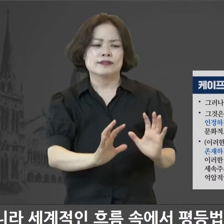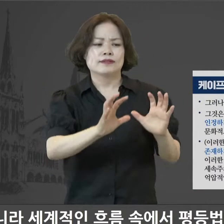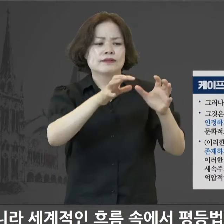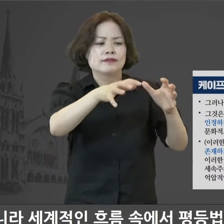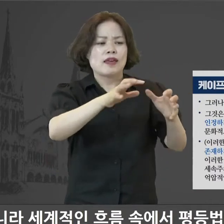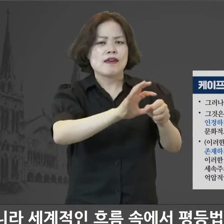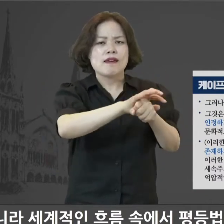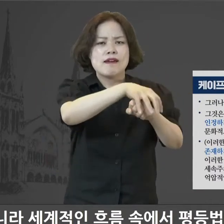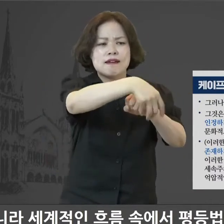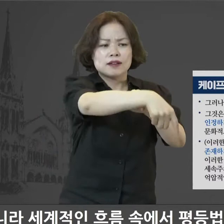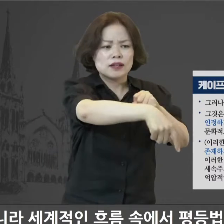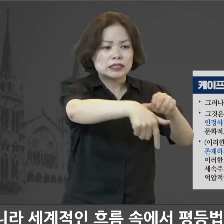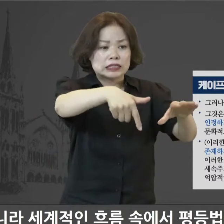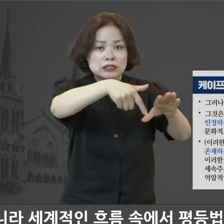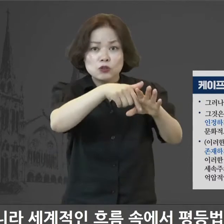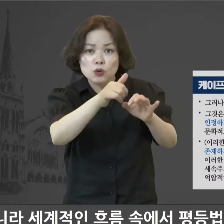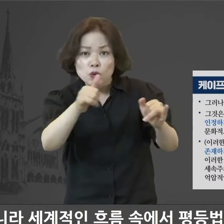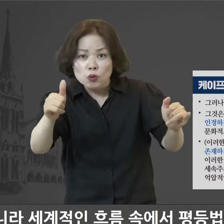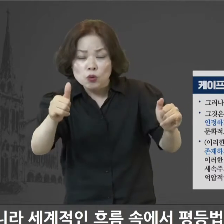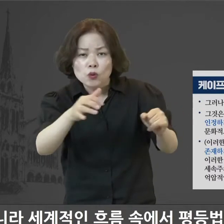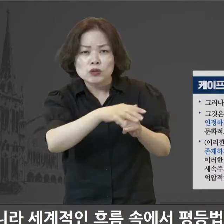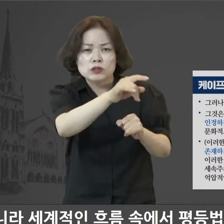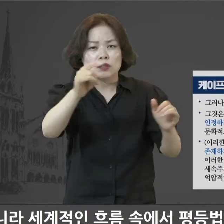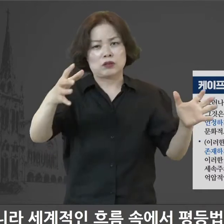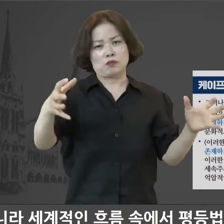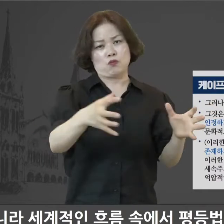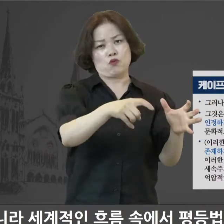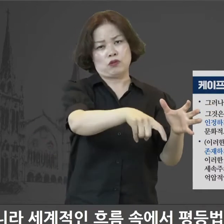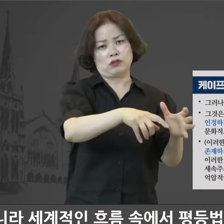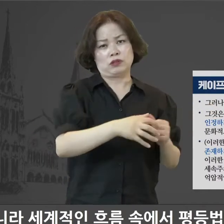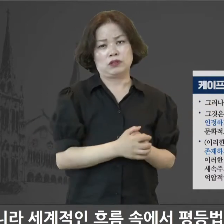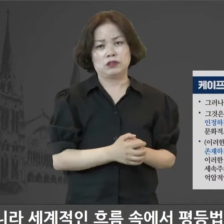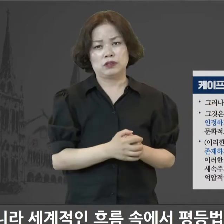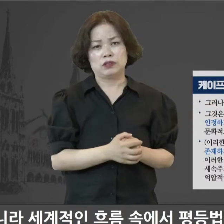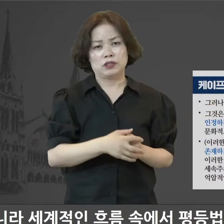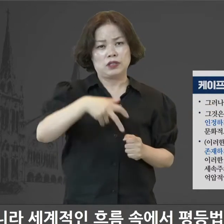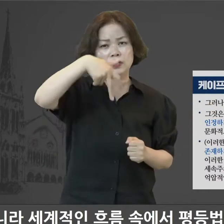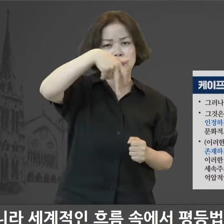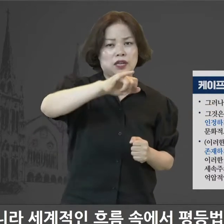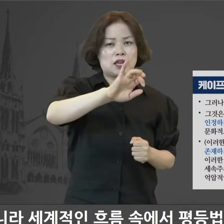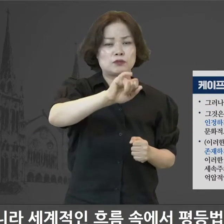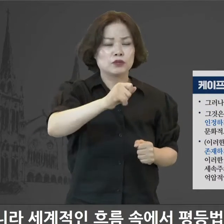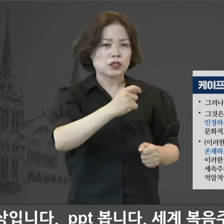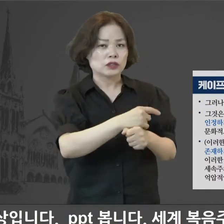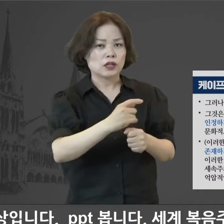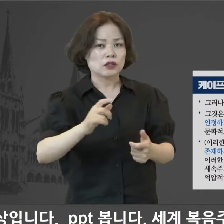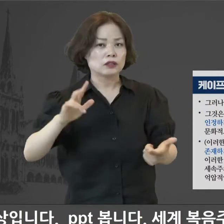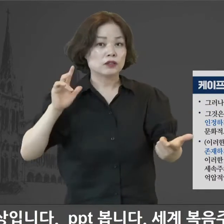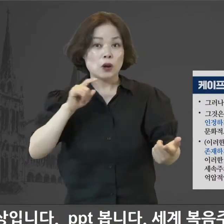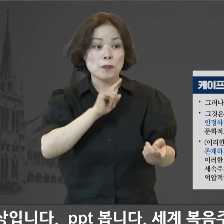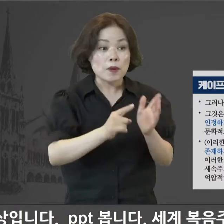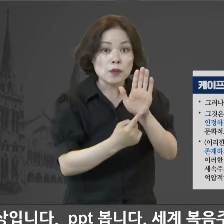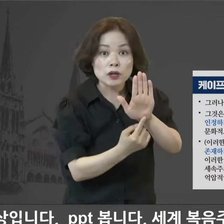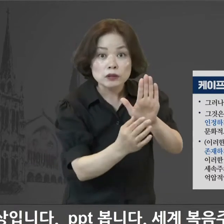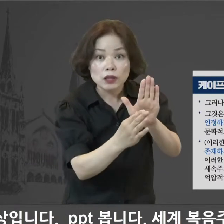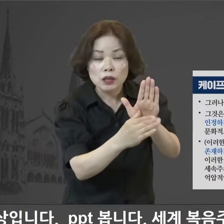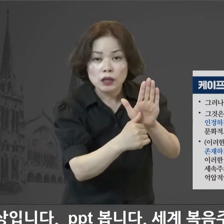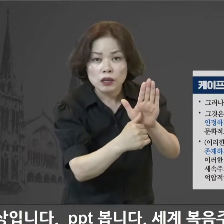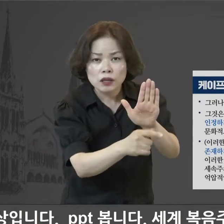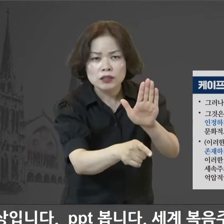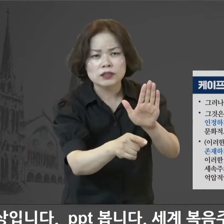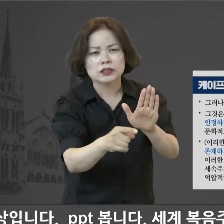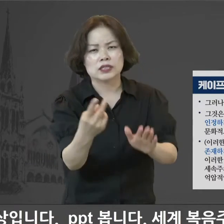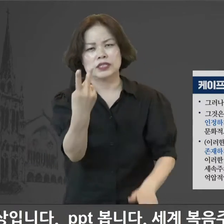세계의 복음주의 기독교인들이 케이프타운에 모여서 케이프타운 서약을 발표합니다. 그때 저게